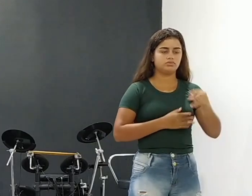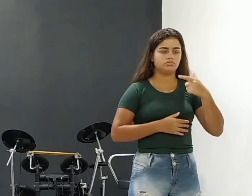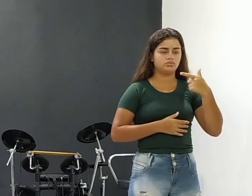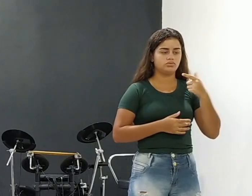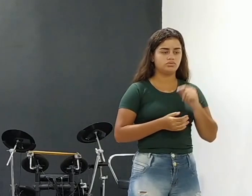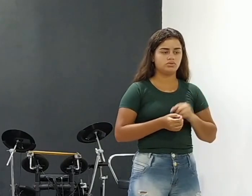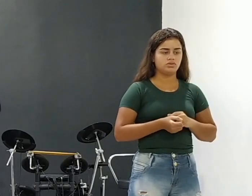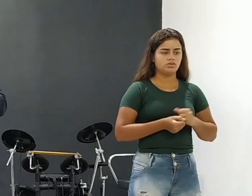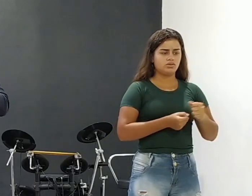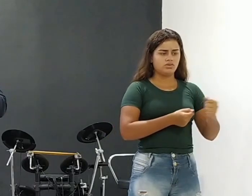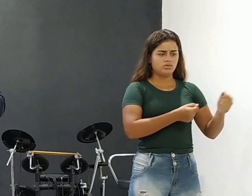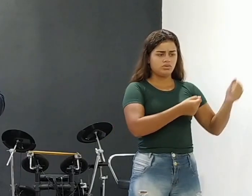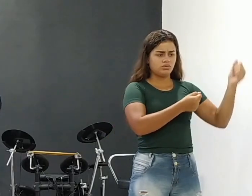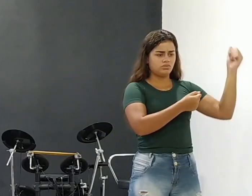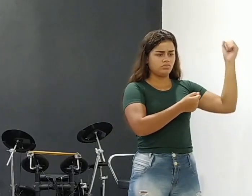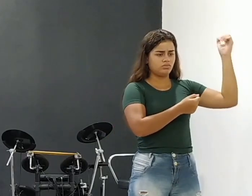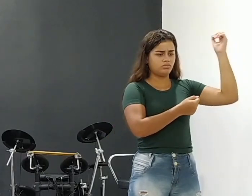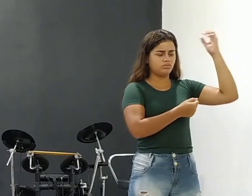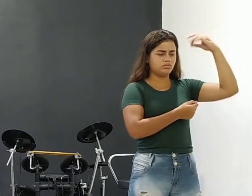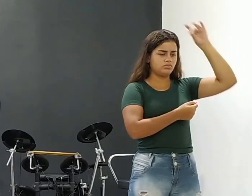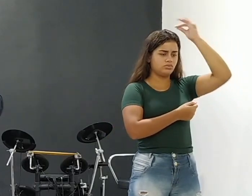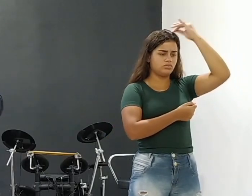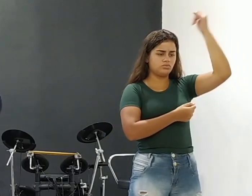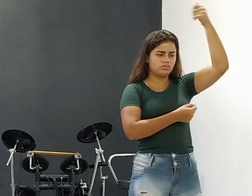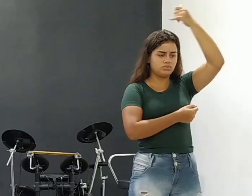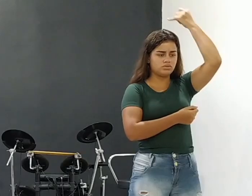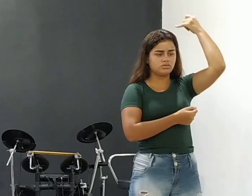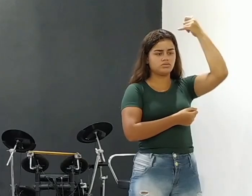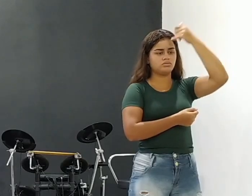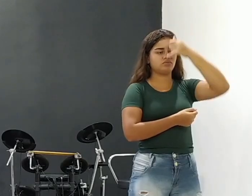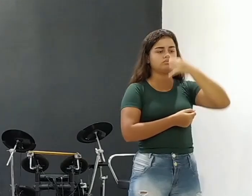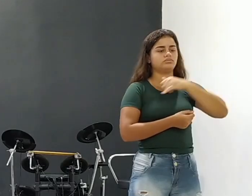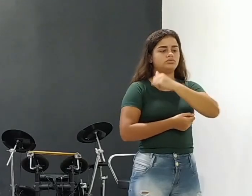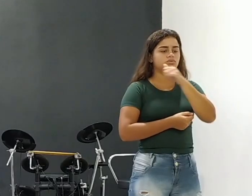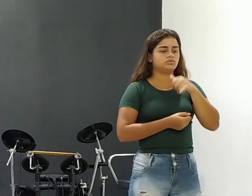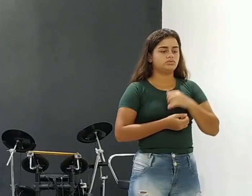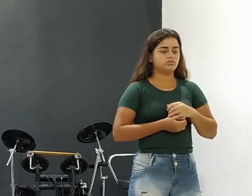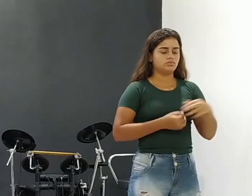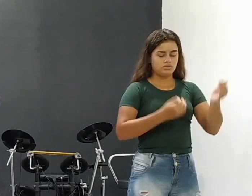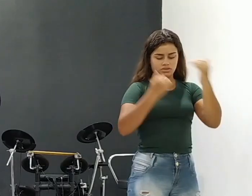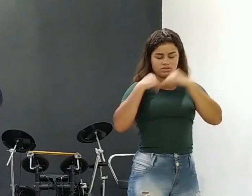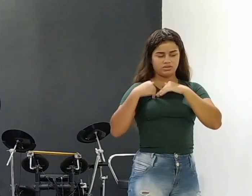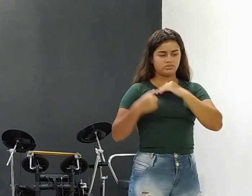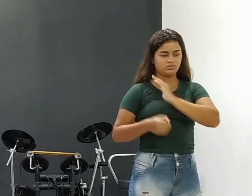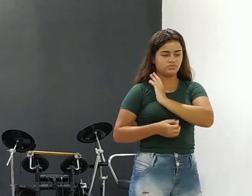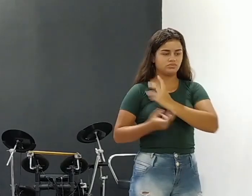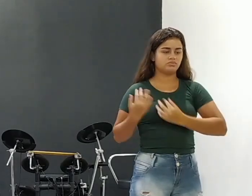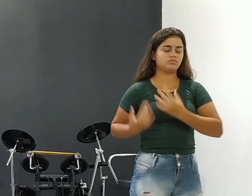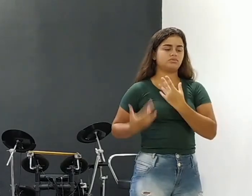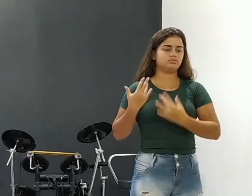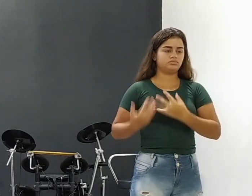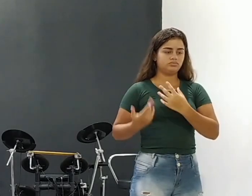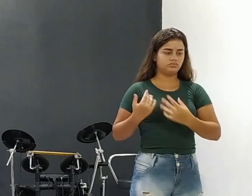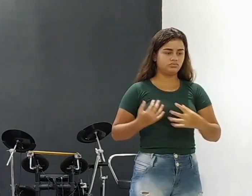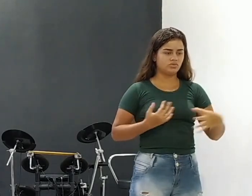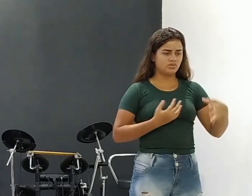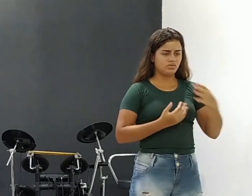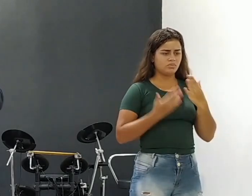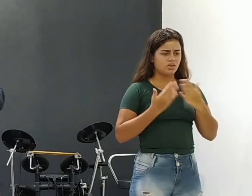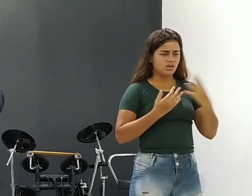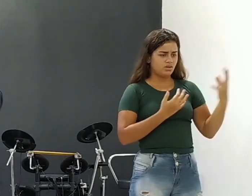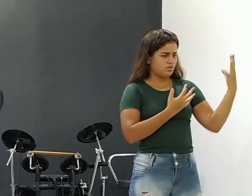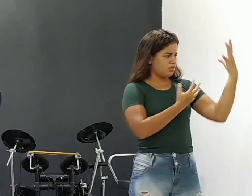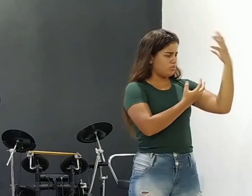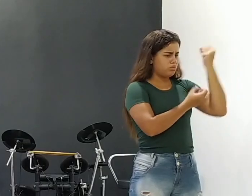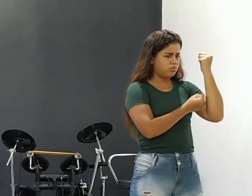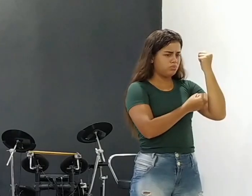Santo sobre a igreja, mostra para mim e para você que existe uma chama dentro de mim e de você, que mesmo como árvore seca, nós